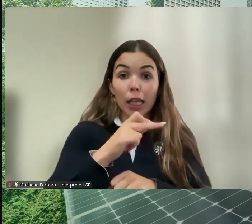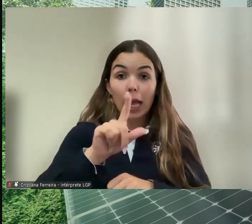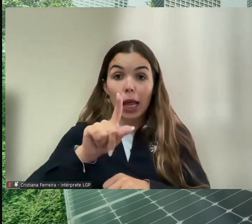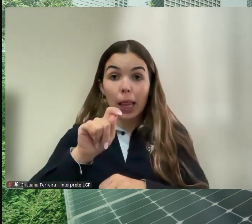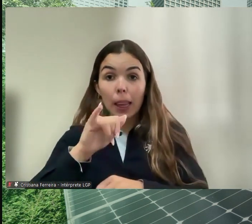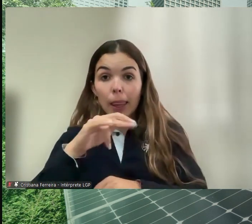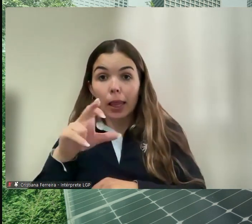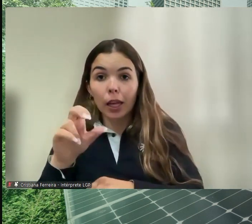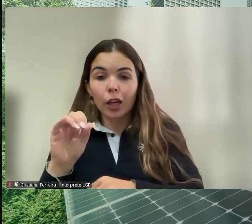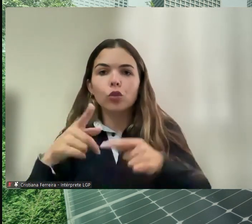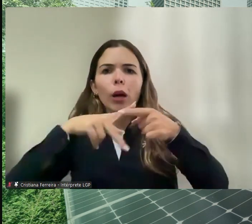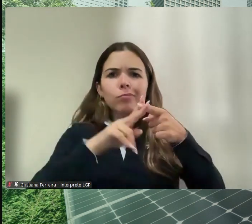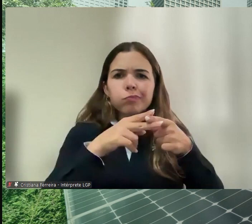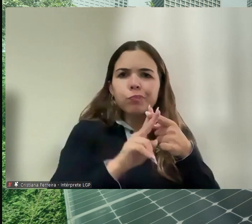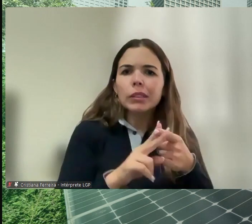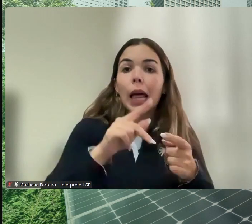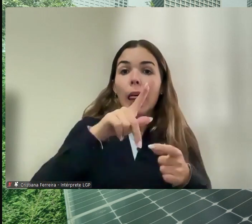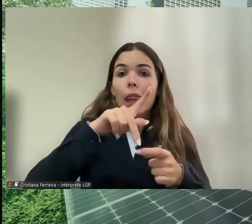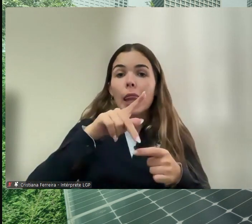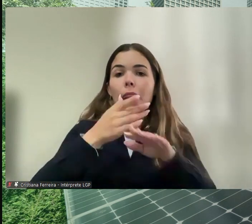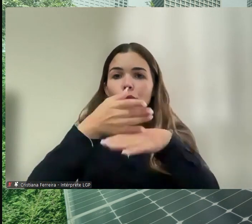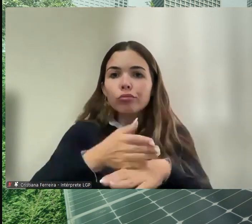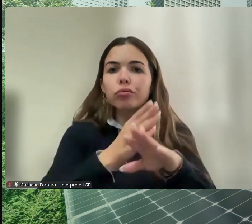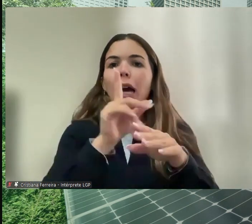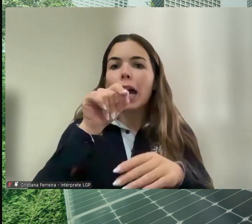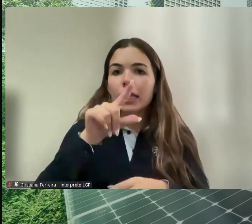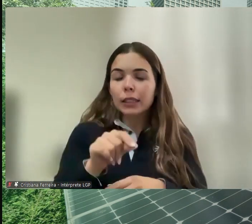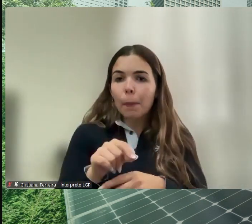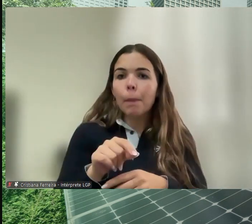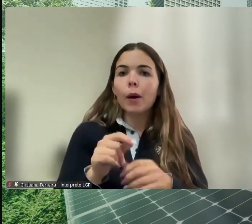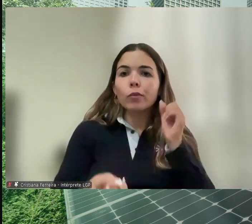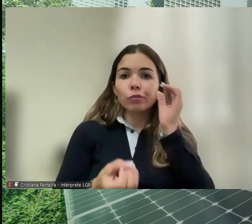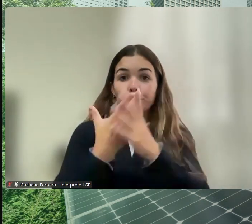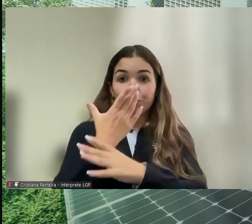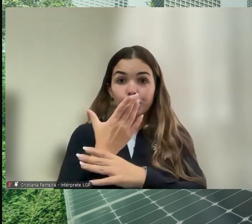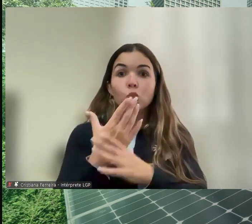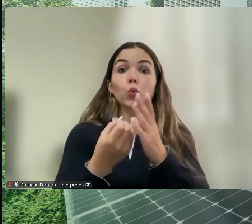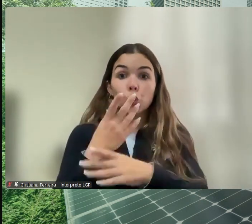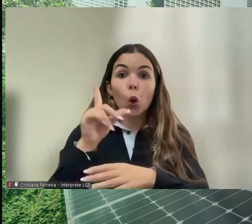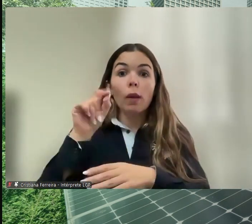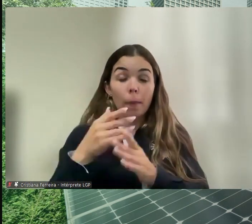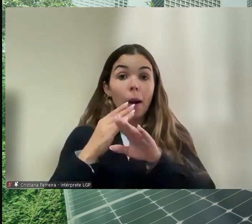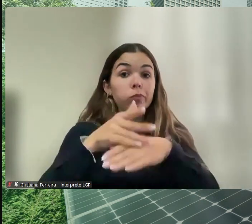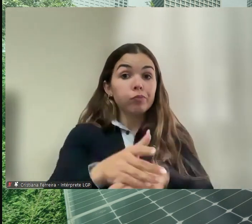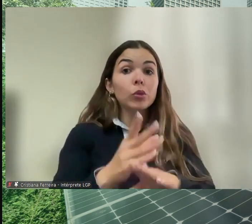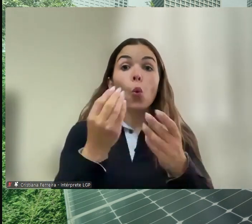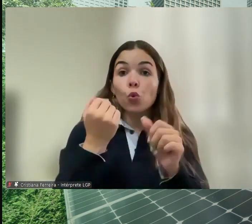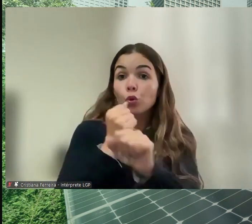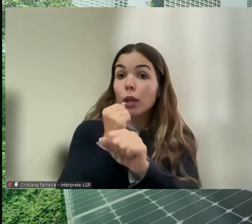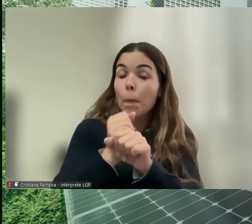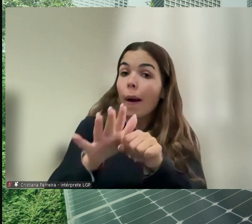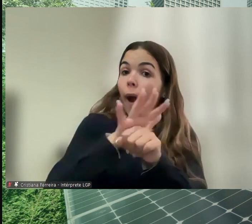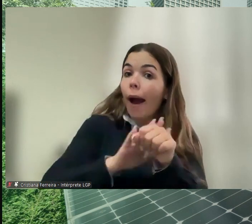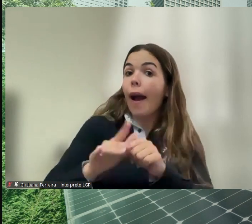reparação naval e produção mesmo de embarcações. Também temos muitos trabalhos dessa área que